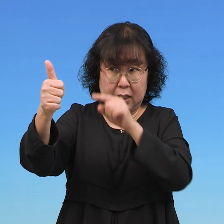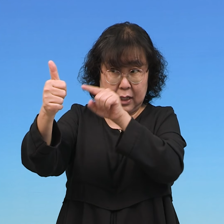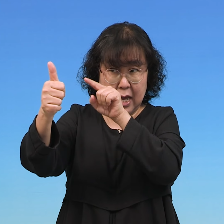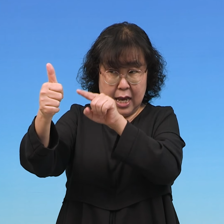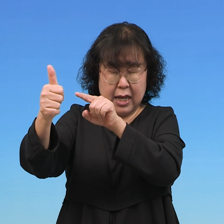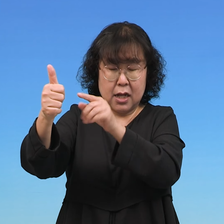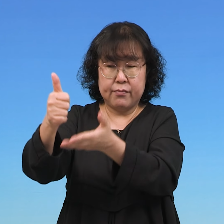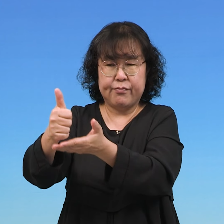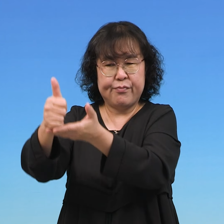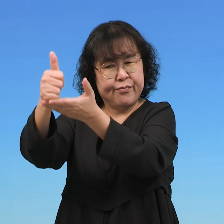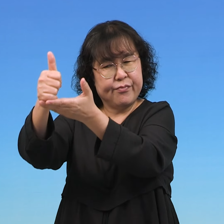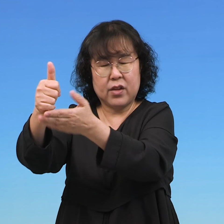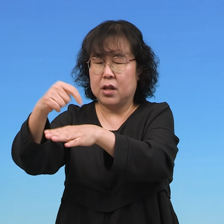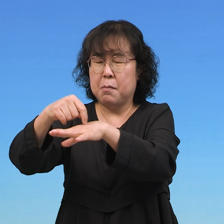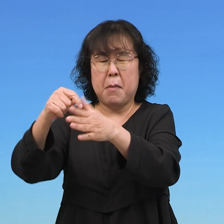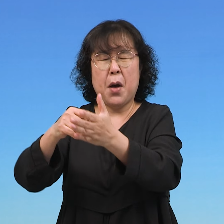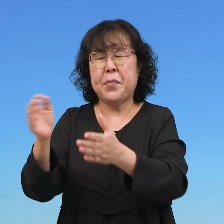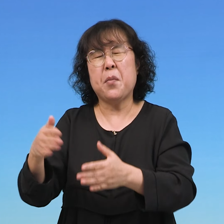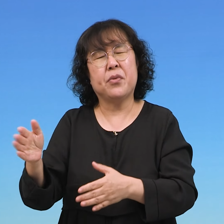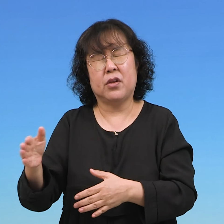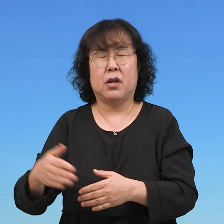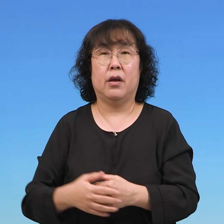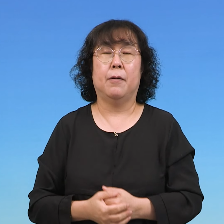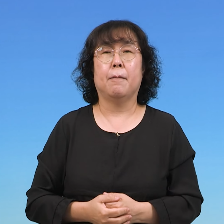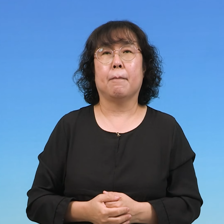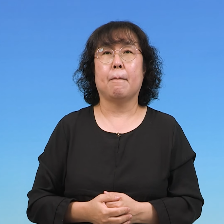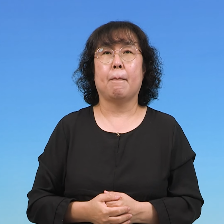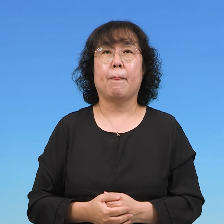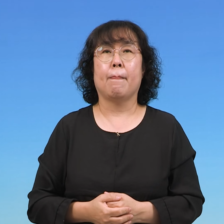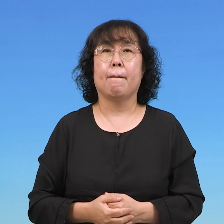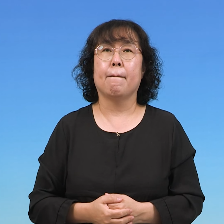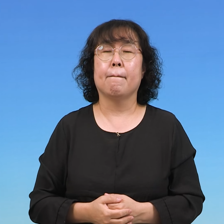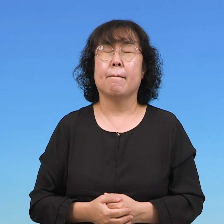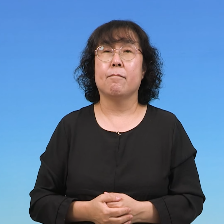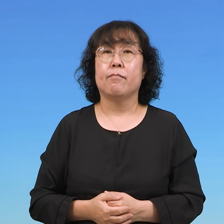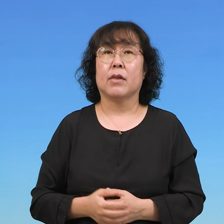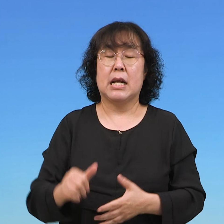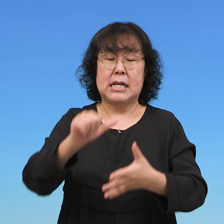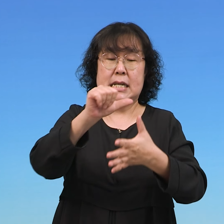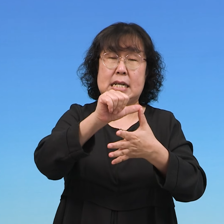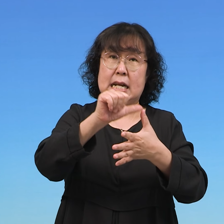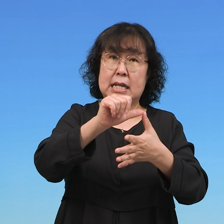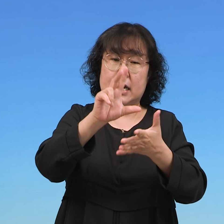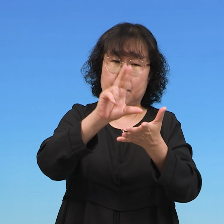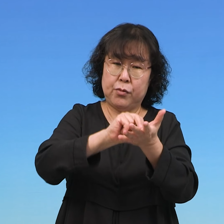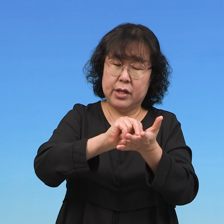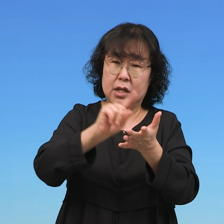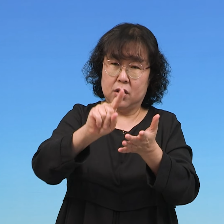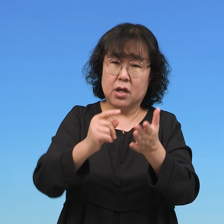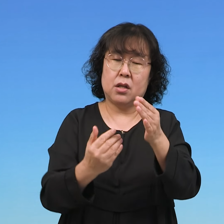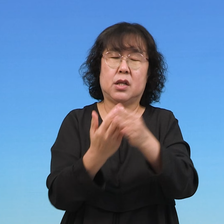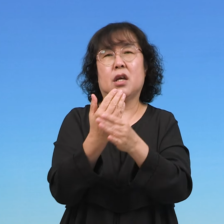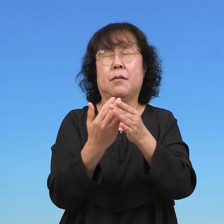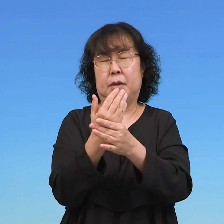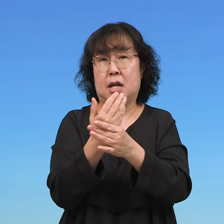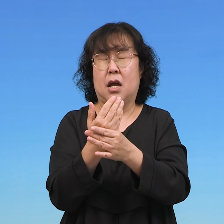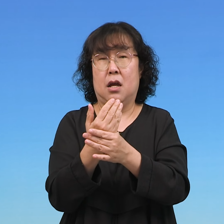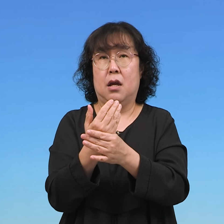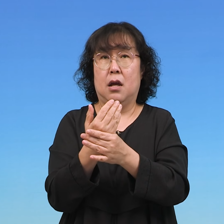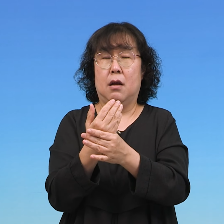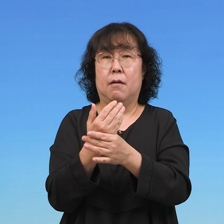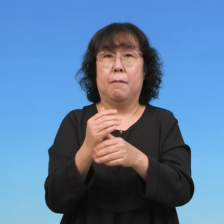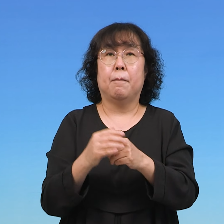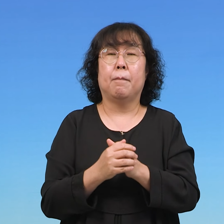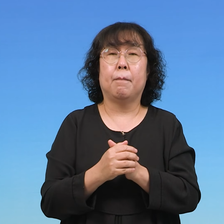가 있지를 않습니다. 이게 굉장히 중요한 포인트예요. 모든 큰아들의 문제는 다 여기서 파생을 하는 겁니다.